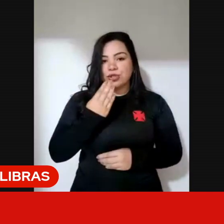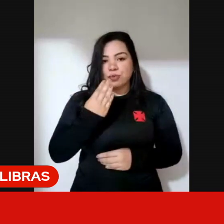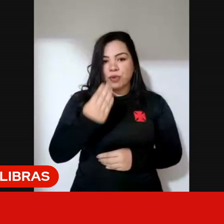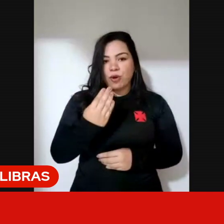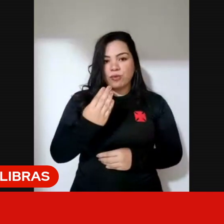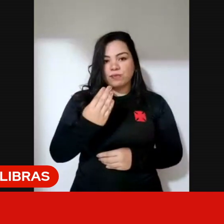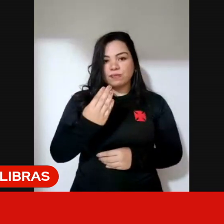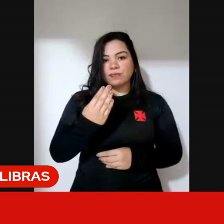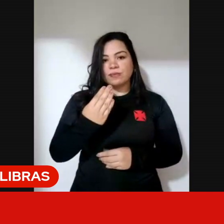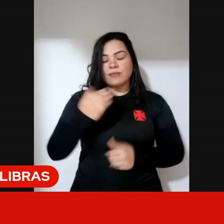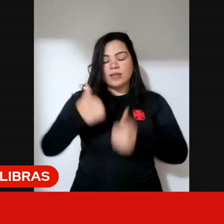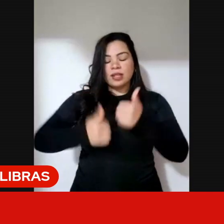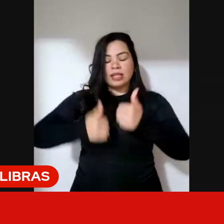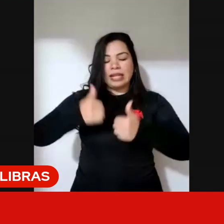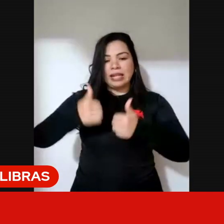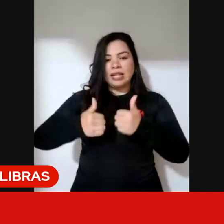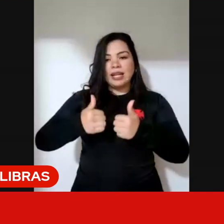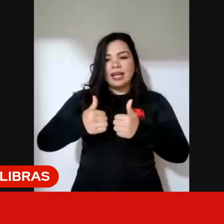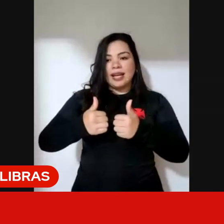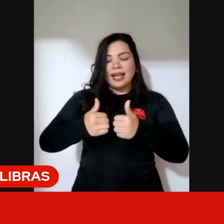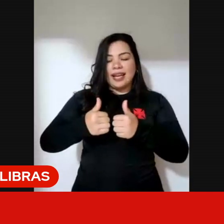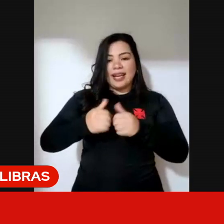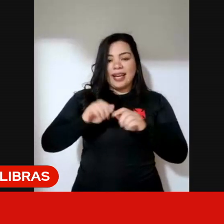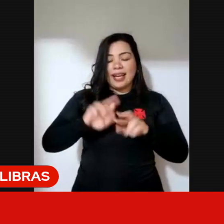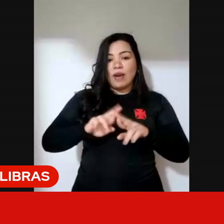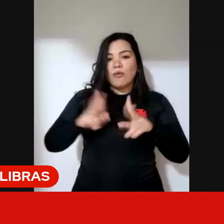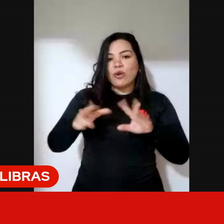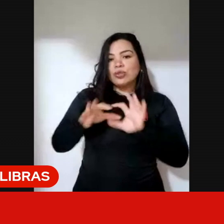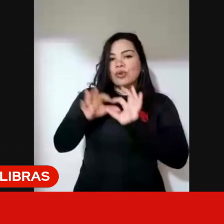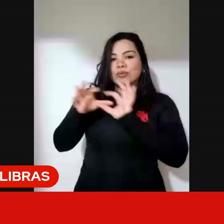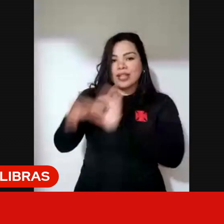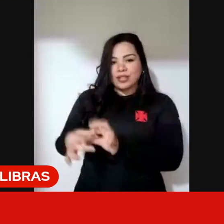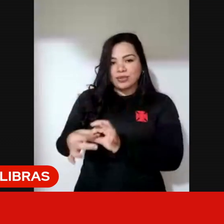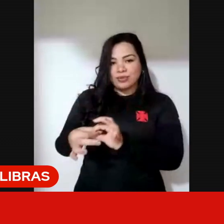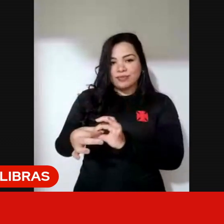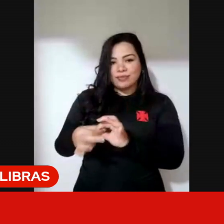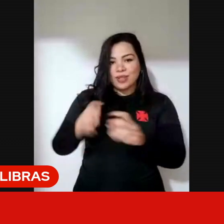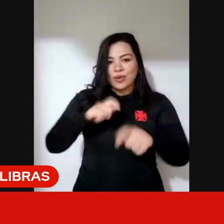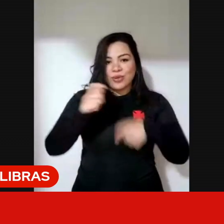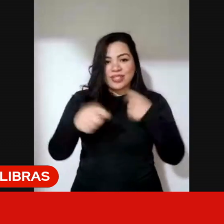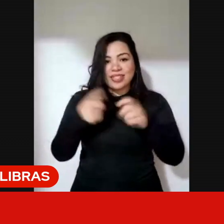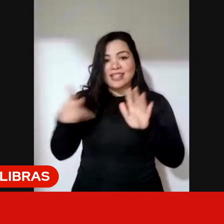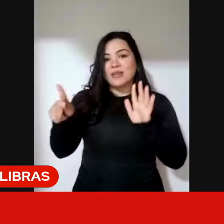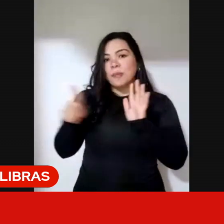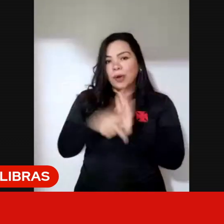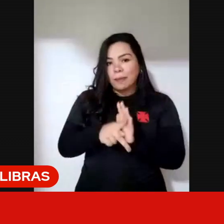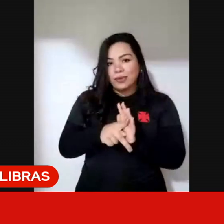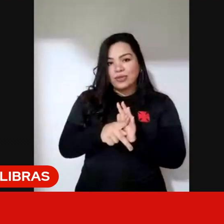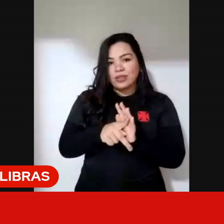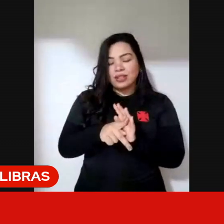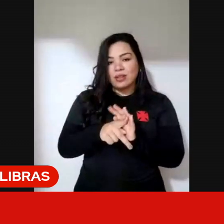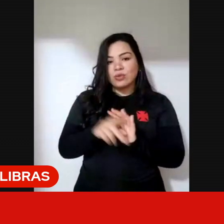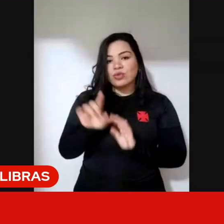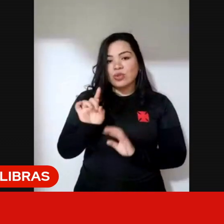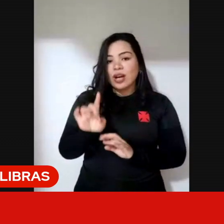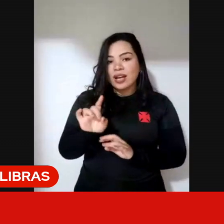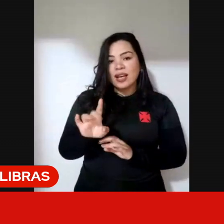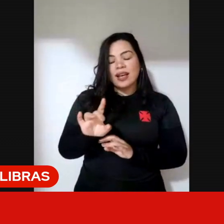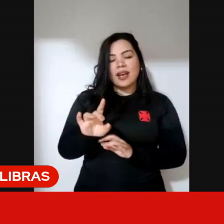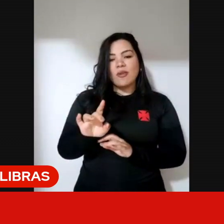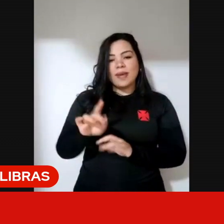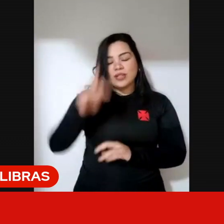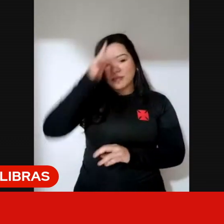falando de futebol, né, é um outro contexto. Os sinais são próprios. Então,